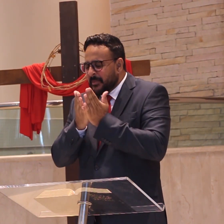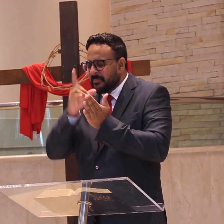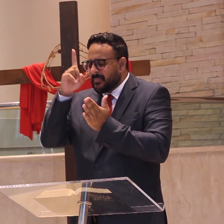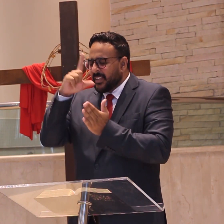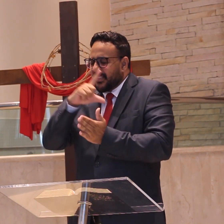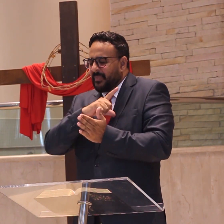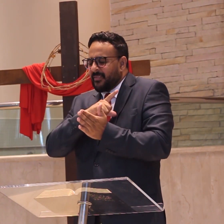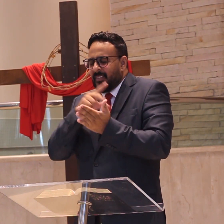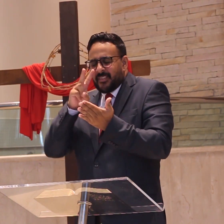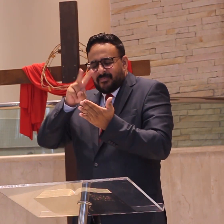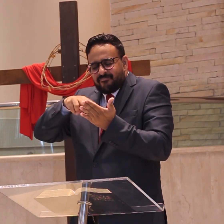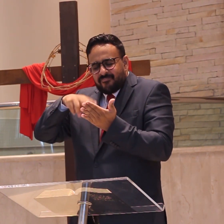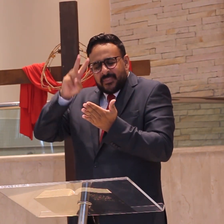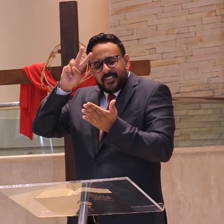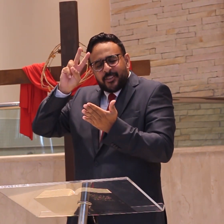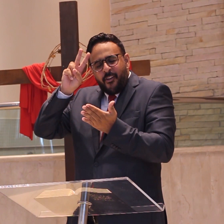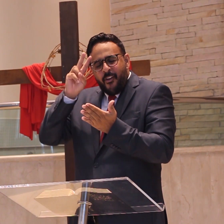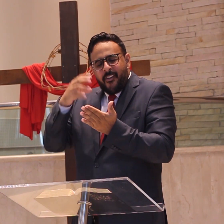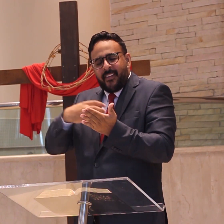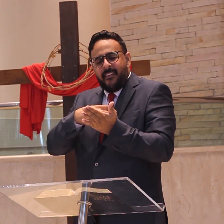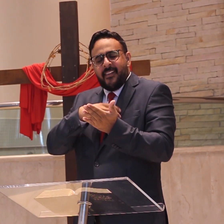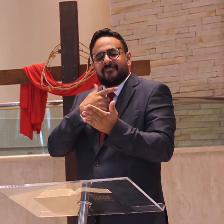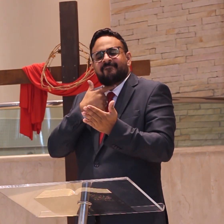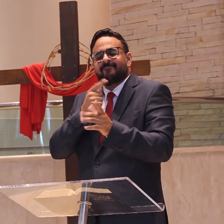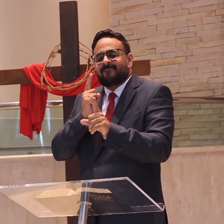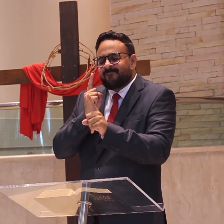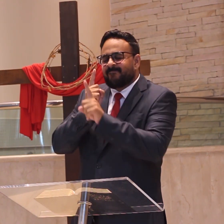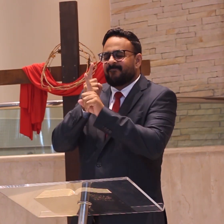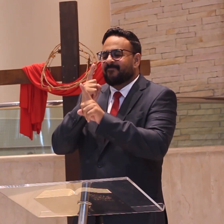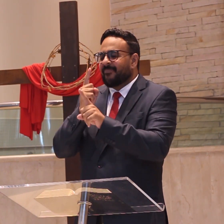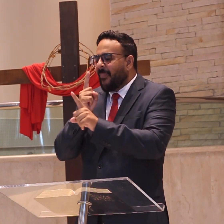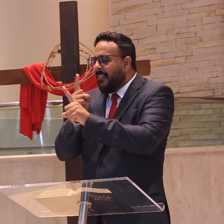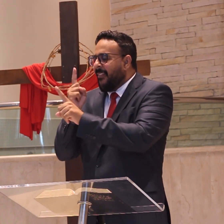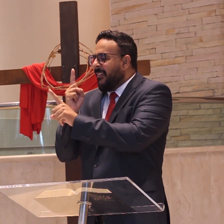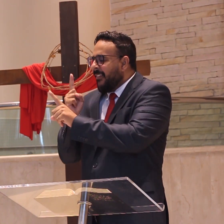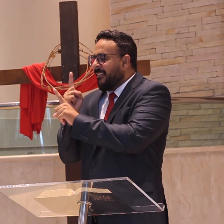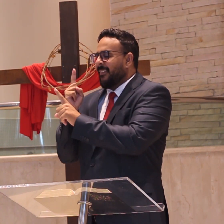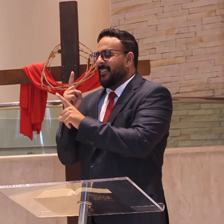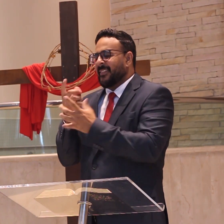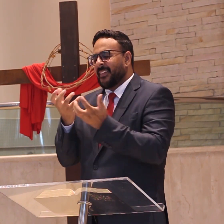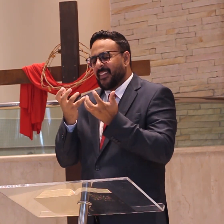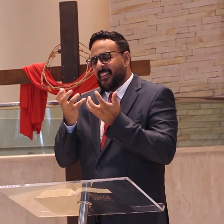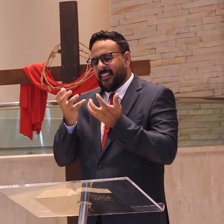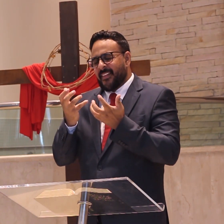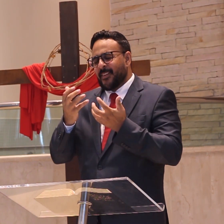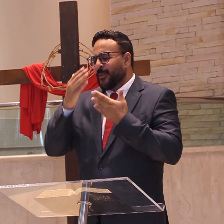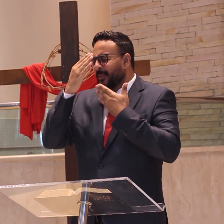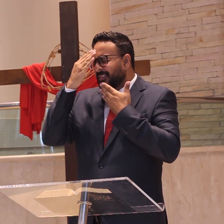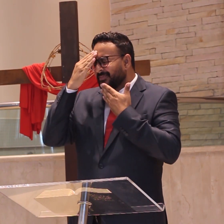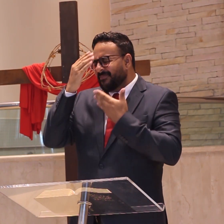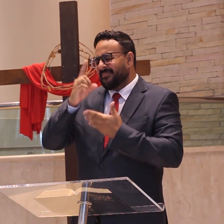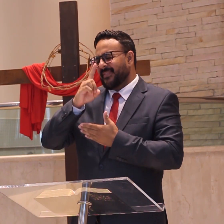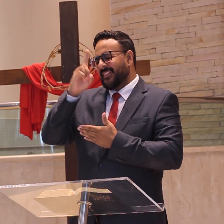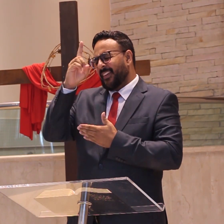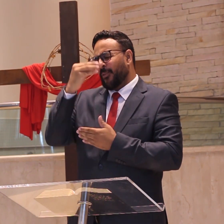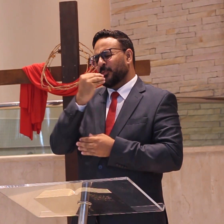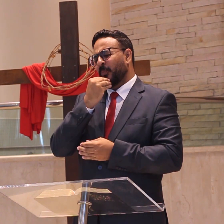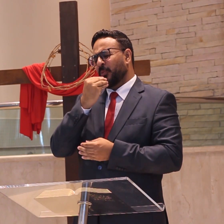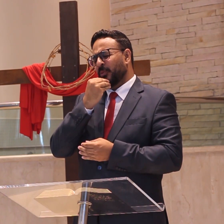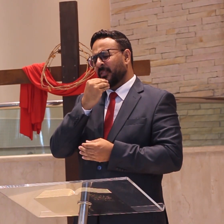de rever essas pessoas, assim como diz a Bíblia, pois queremos encontrar os nossos entes queridos, bem como os personagens